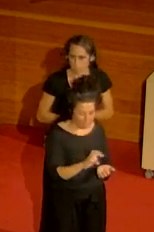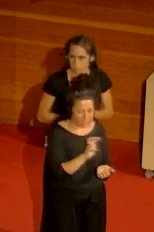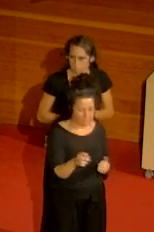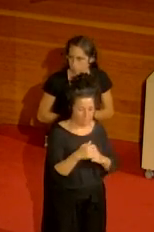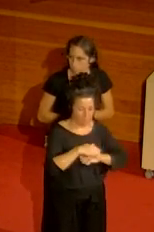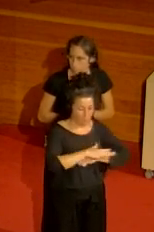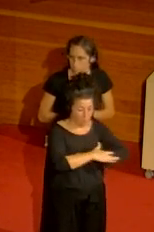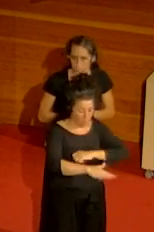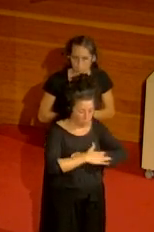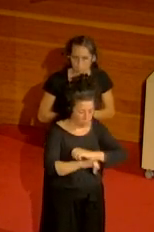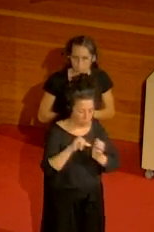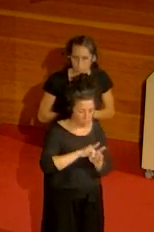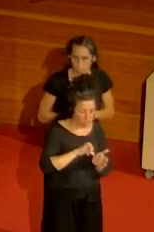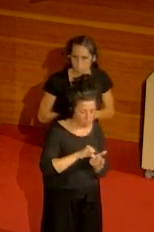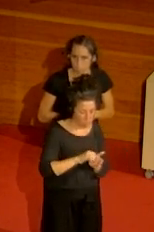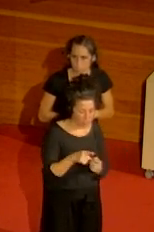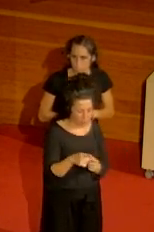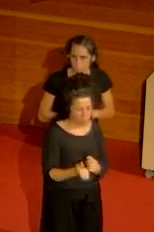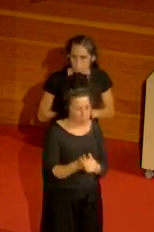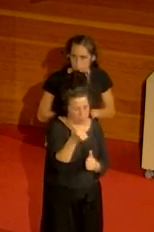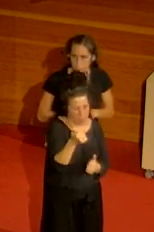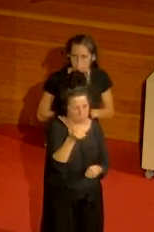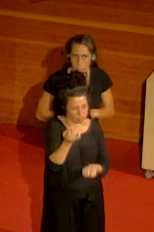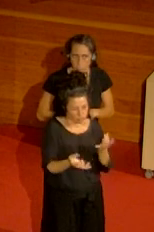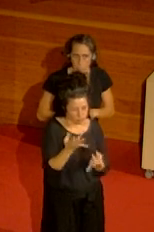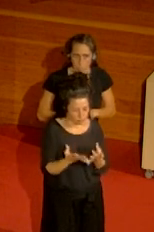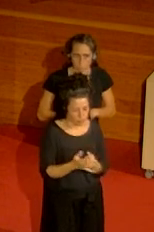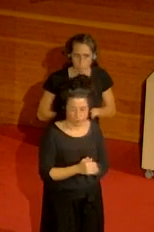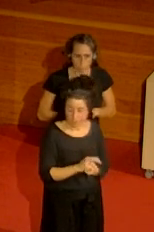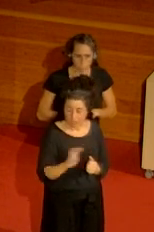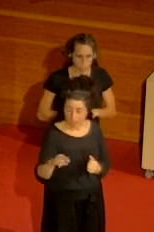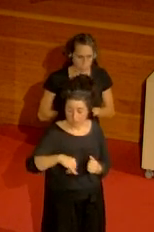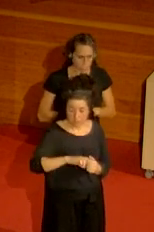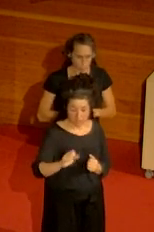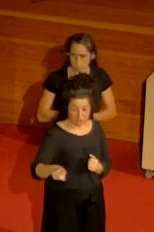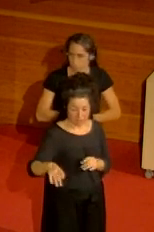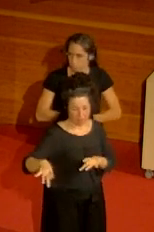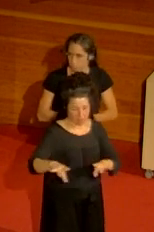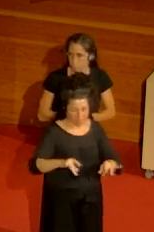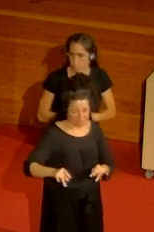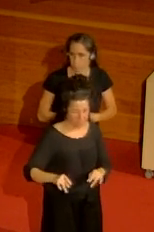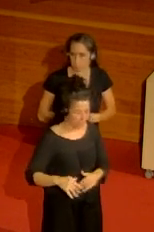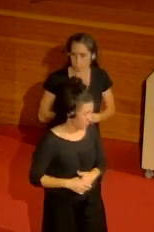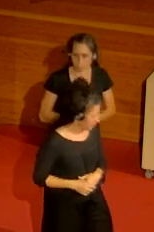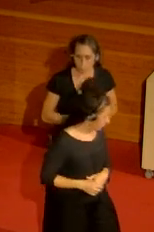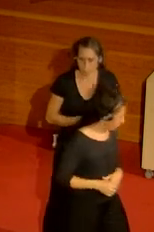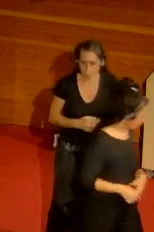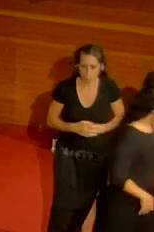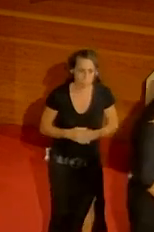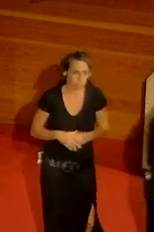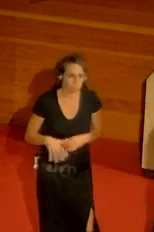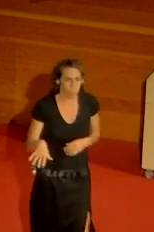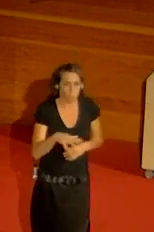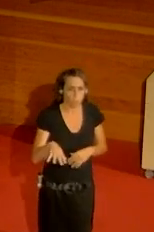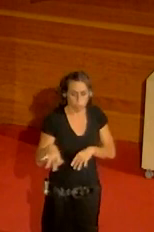en las en el norte de Israel mucho más fértil y a los instalaron en la parte del desierto donde era mucho más difícil la